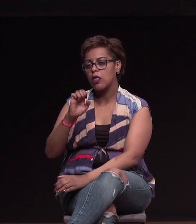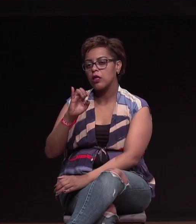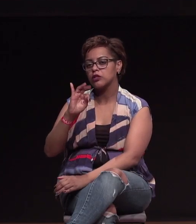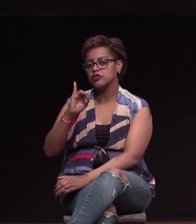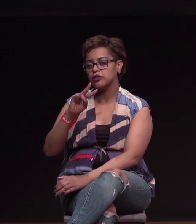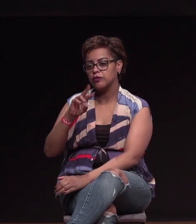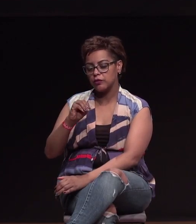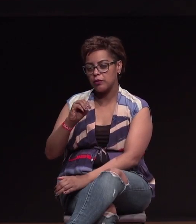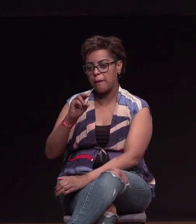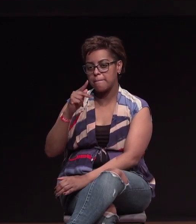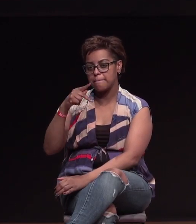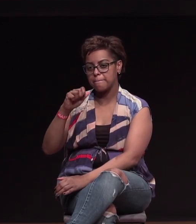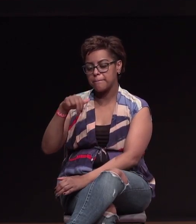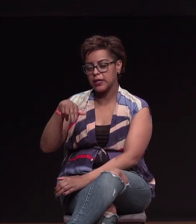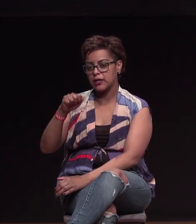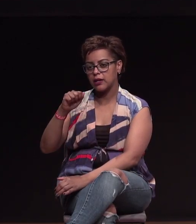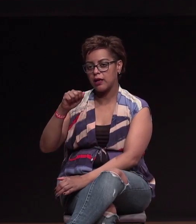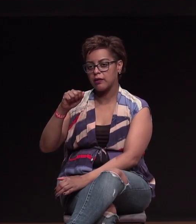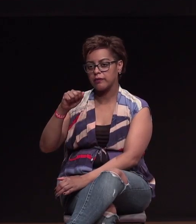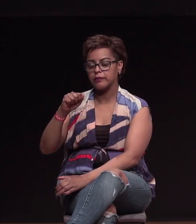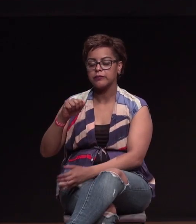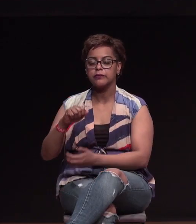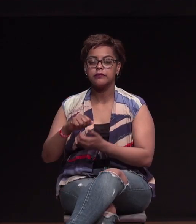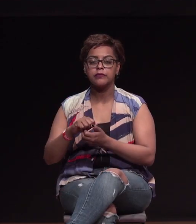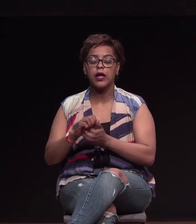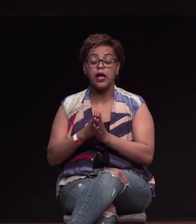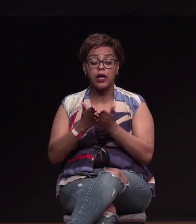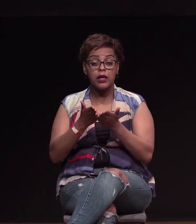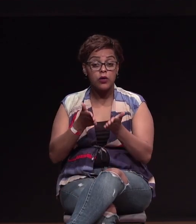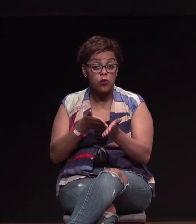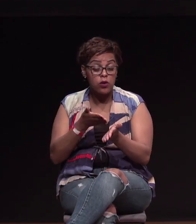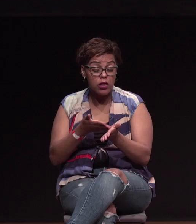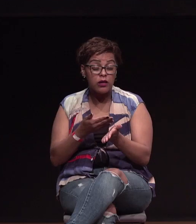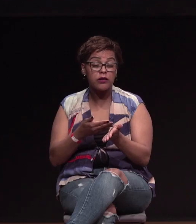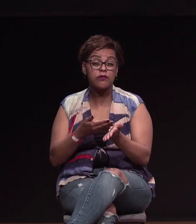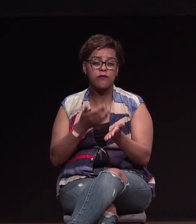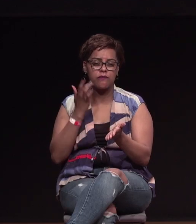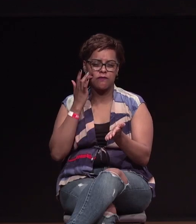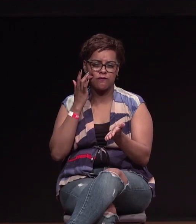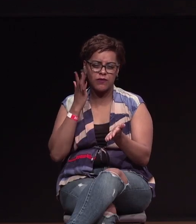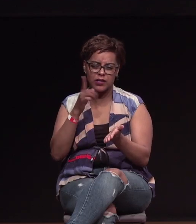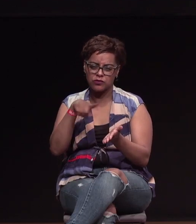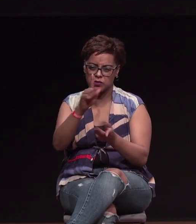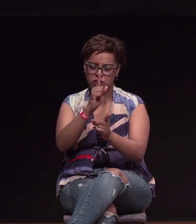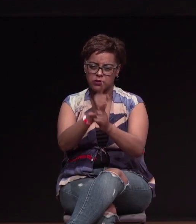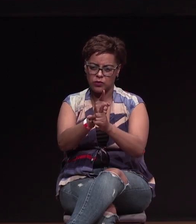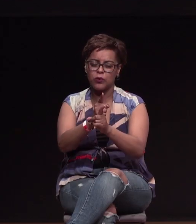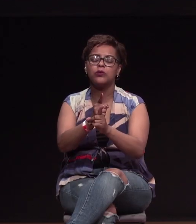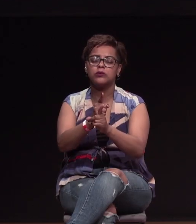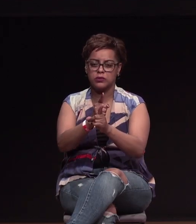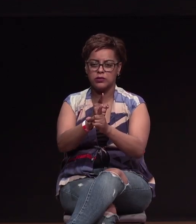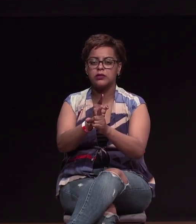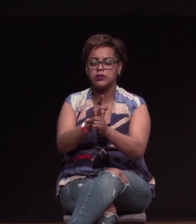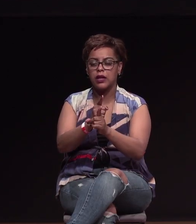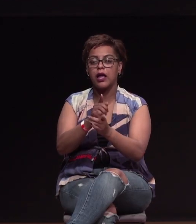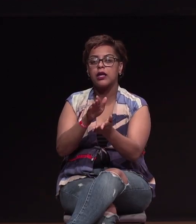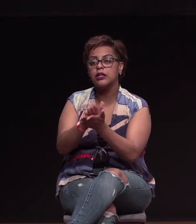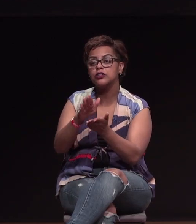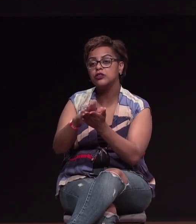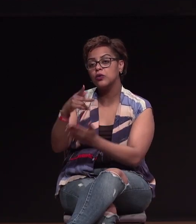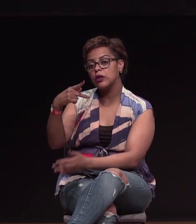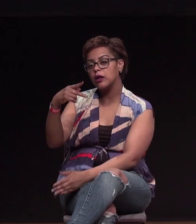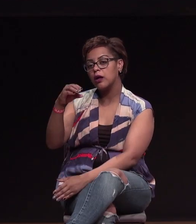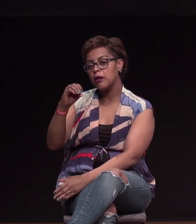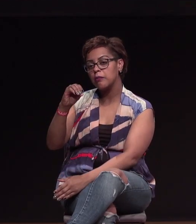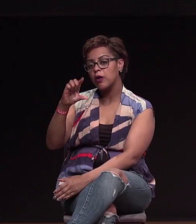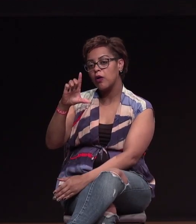E o livro, esse de fácil acesso, que saiu pela editora Pólen, que é o